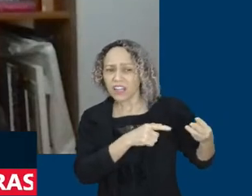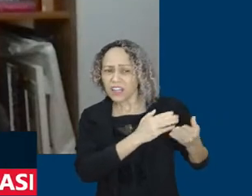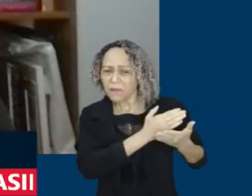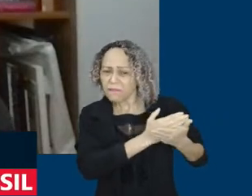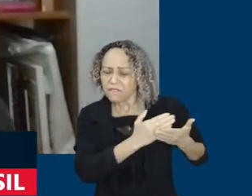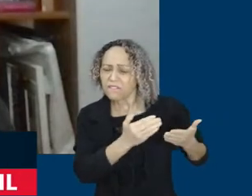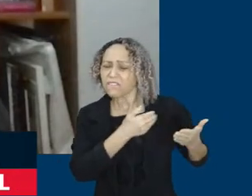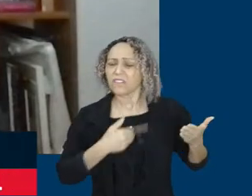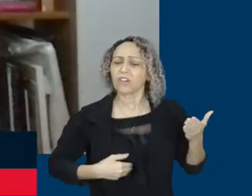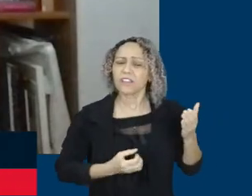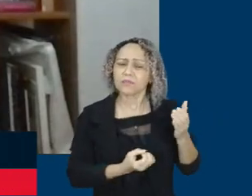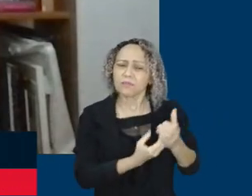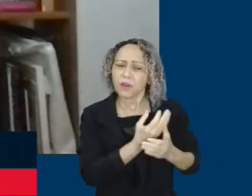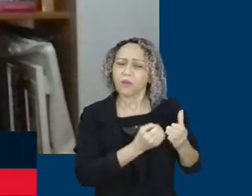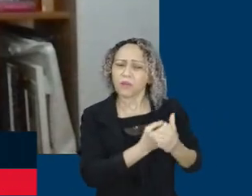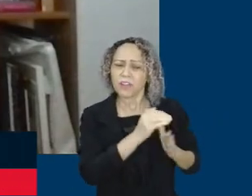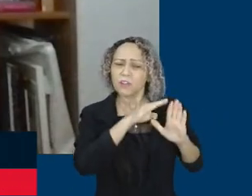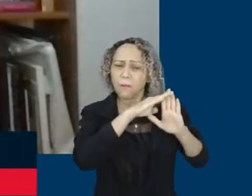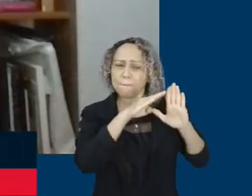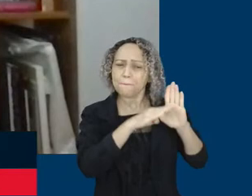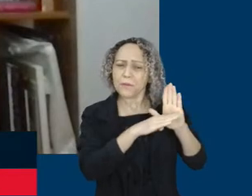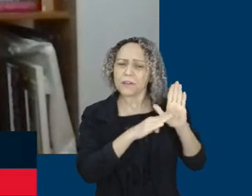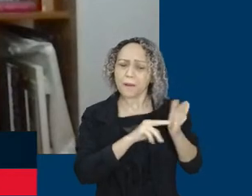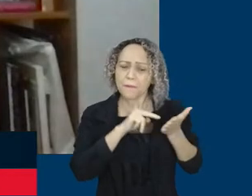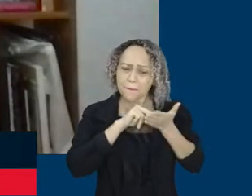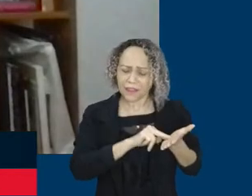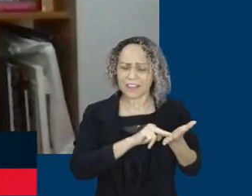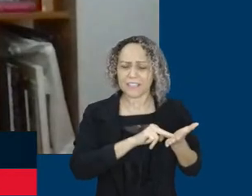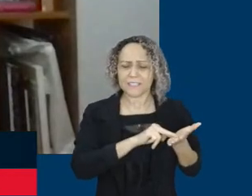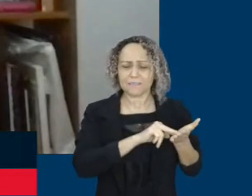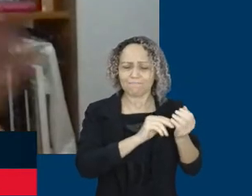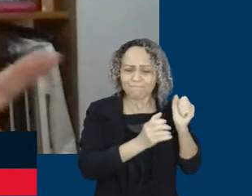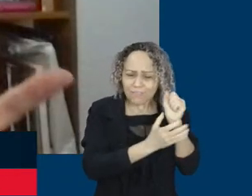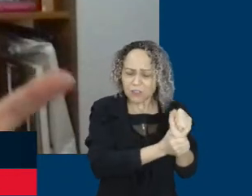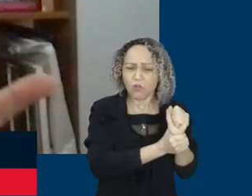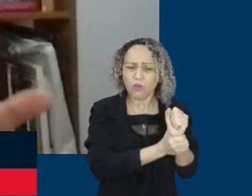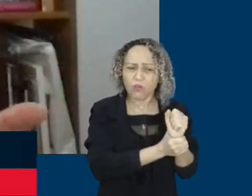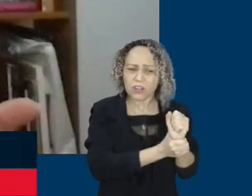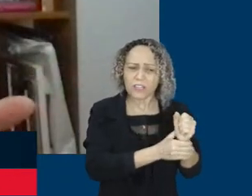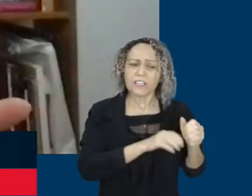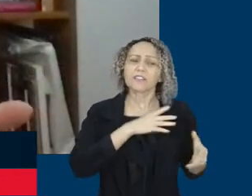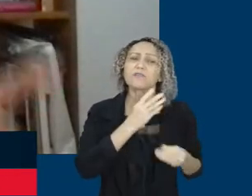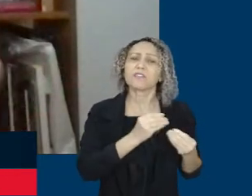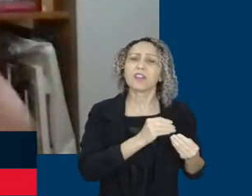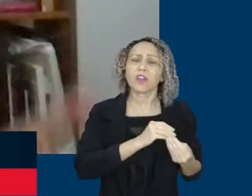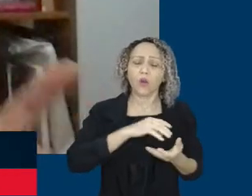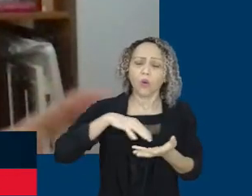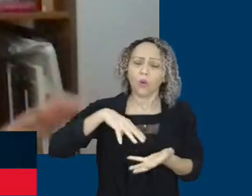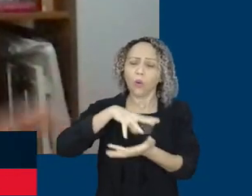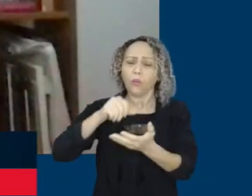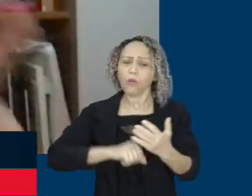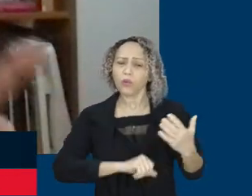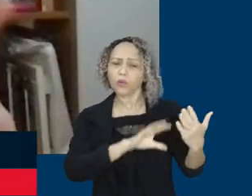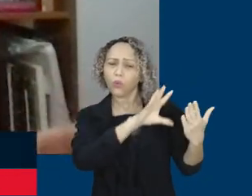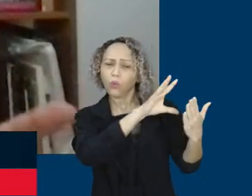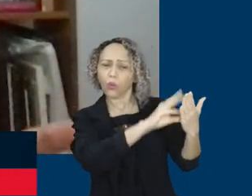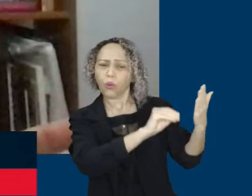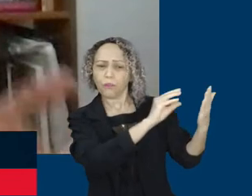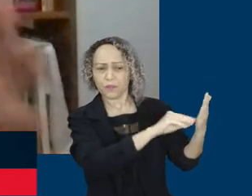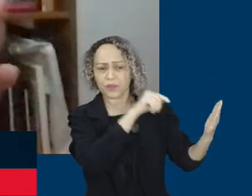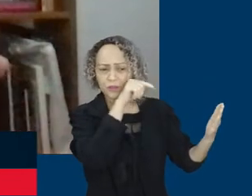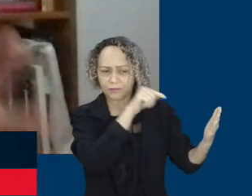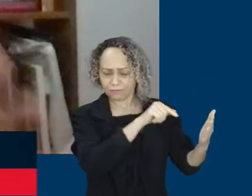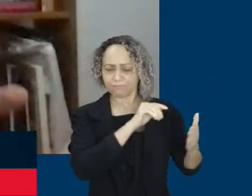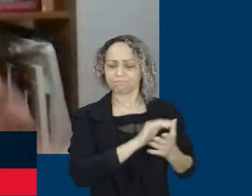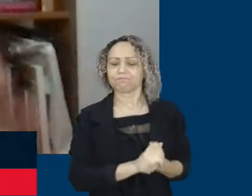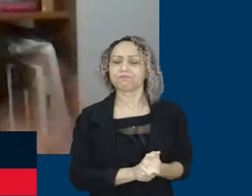no melhor programa de transferência de renda no mundo. E aí não dá para ser sozinho. Essa é a segunda grande